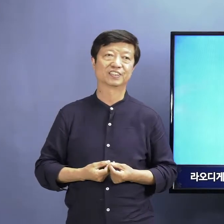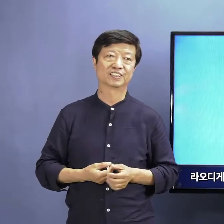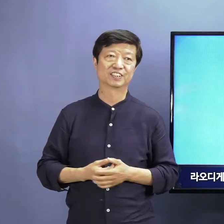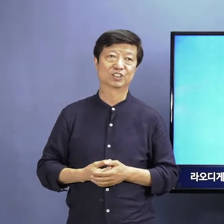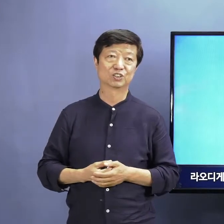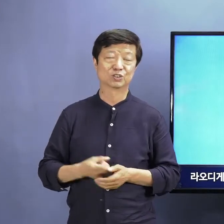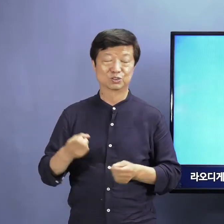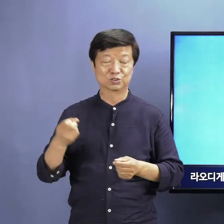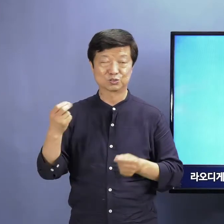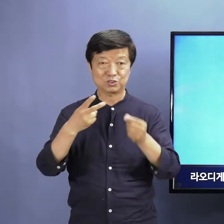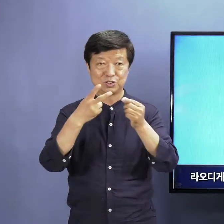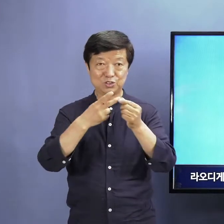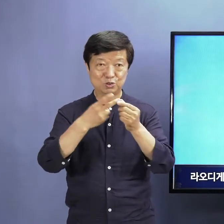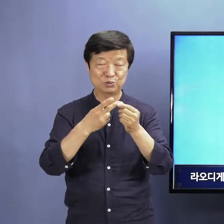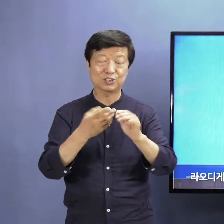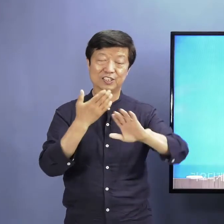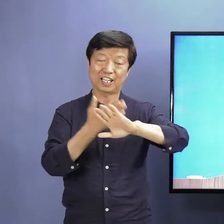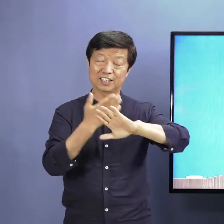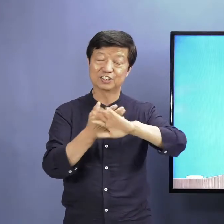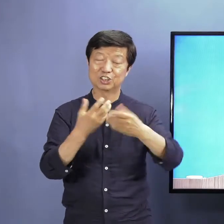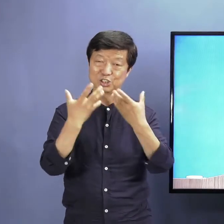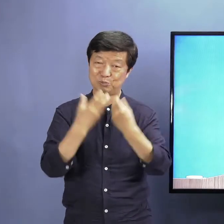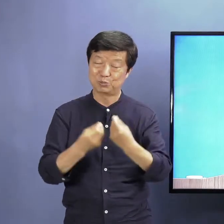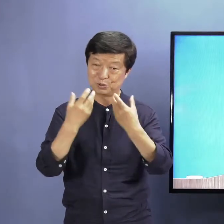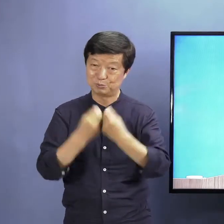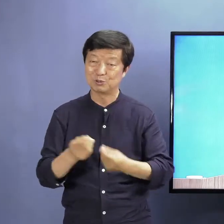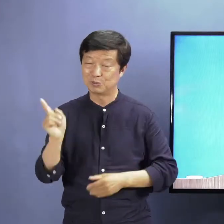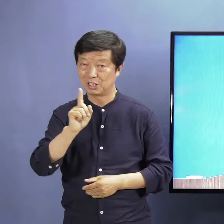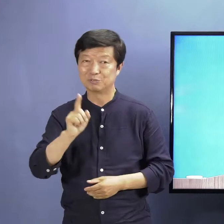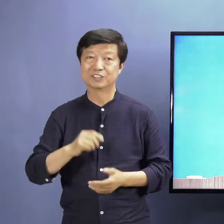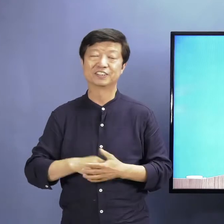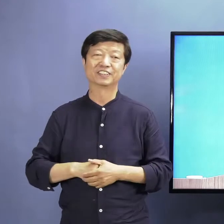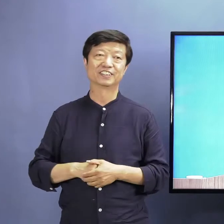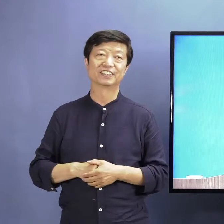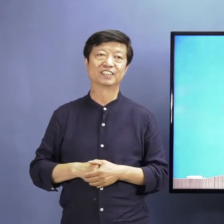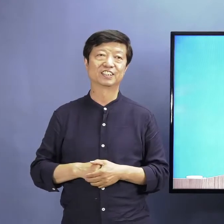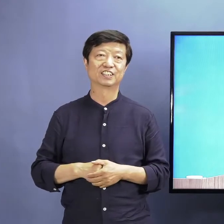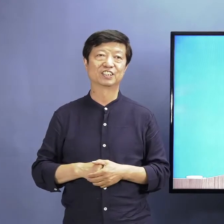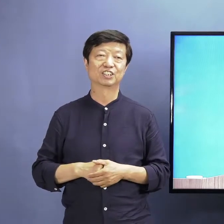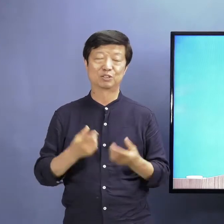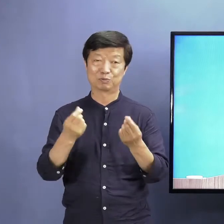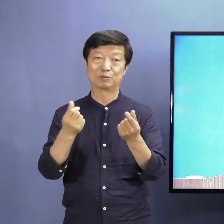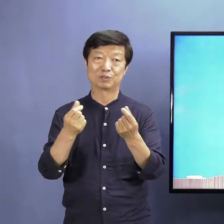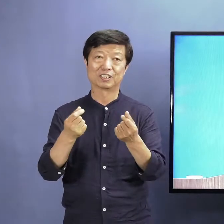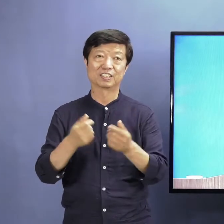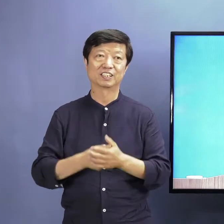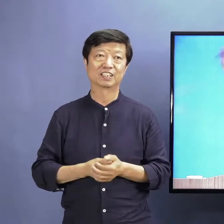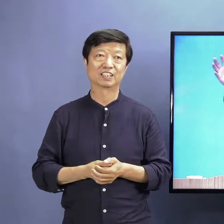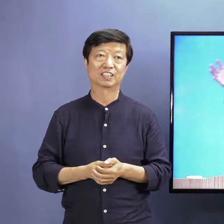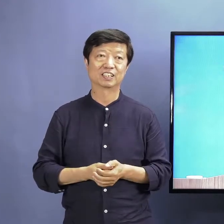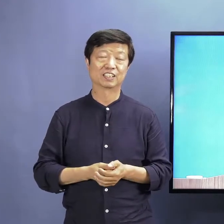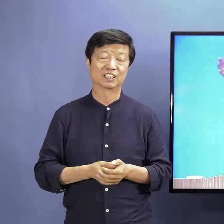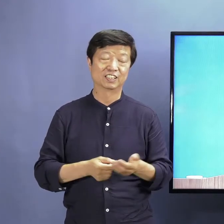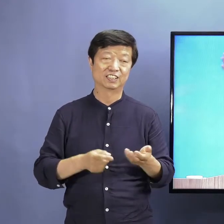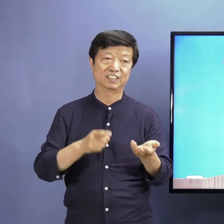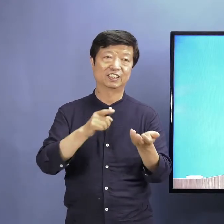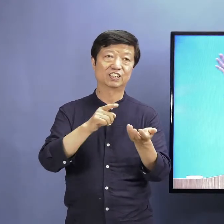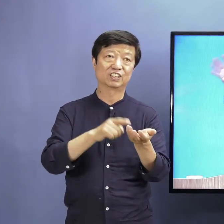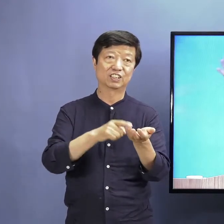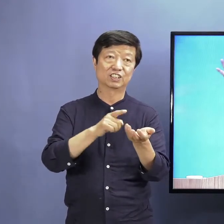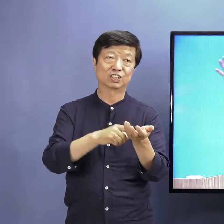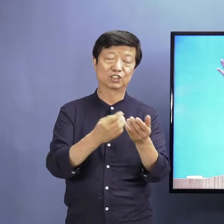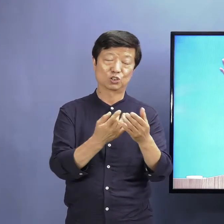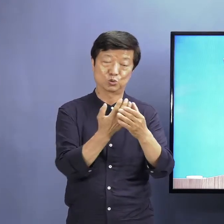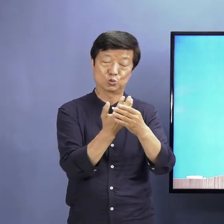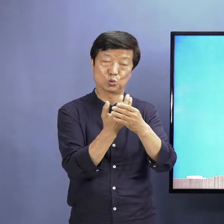그리고 또 다른 그 해석은 뭐냐? 뭐 비슷한 거지만 그 히에라폴리스 온천이